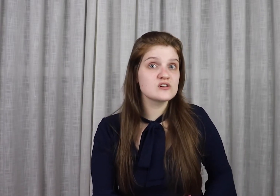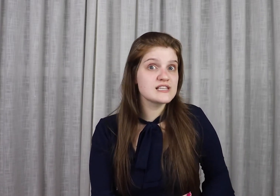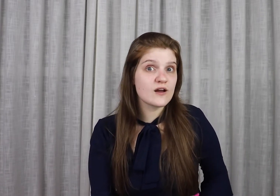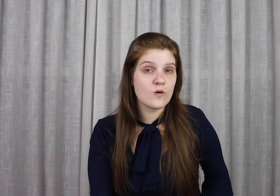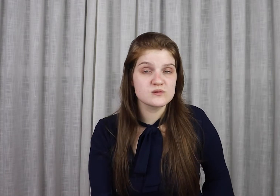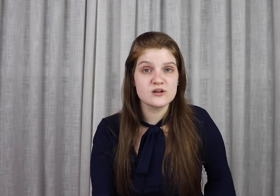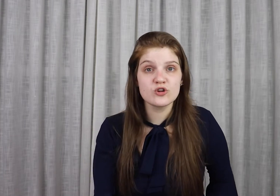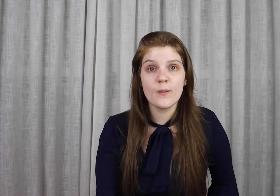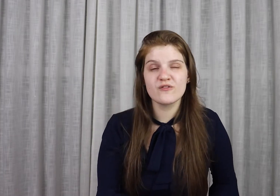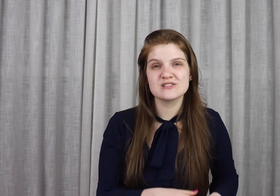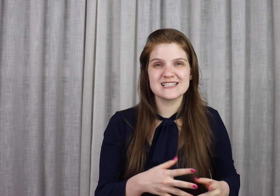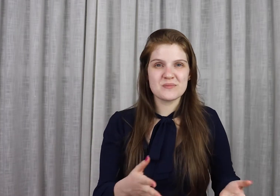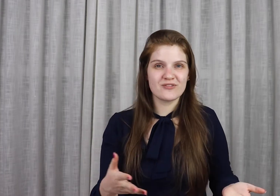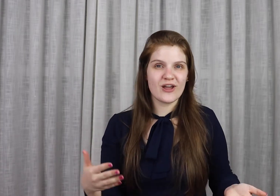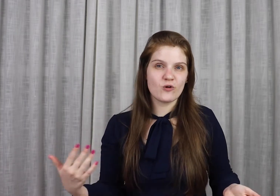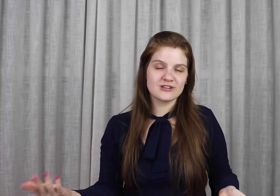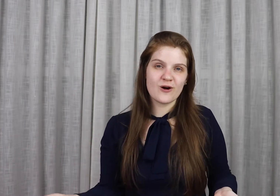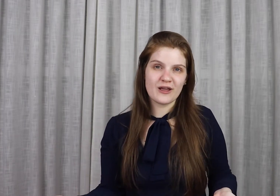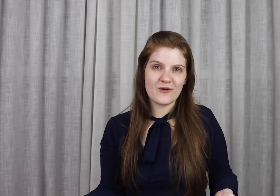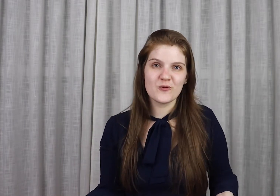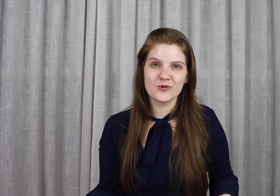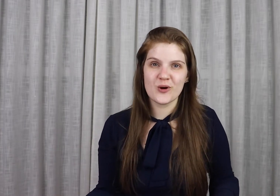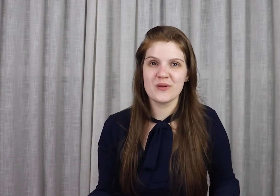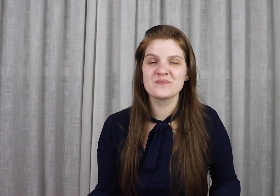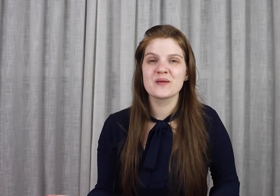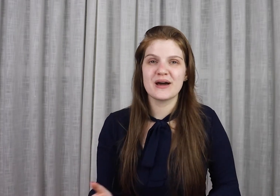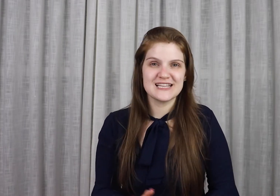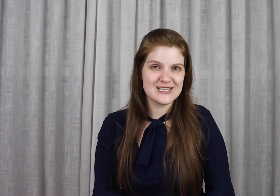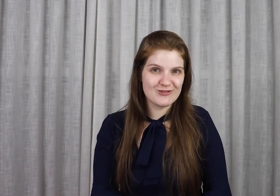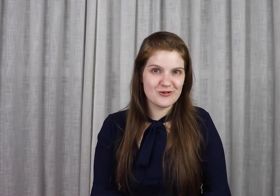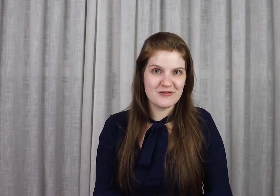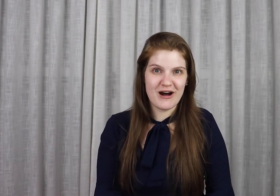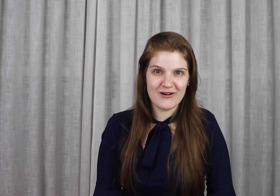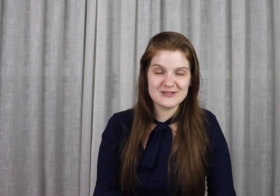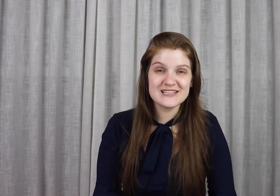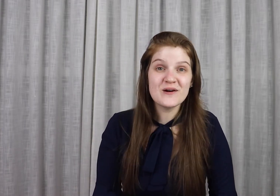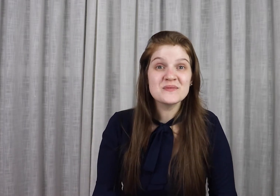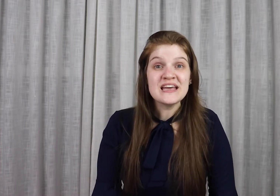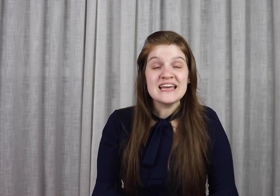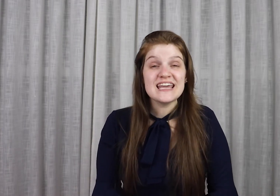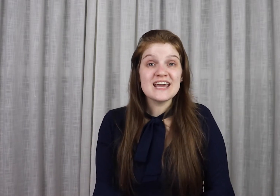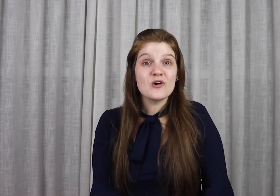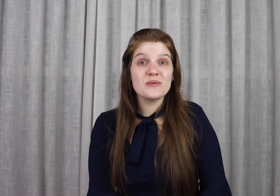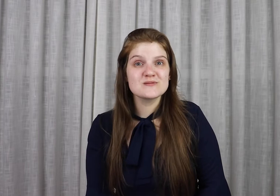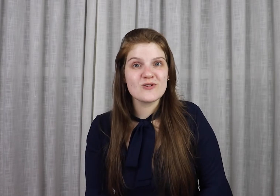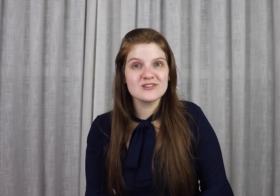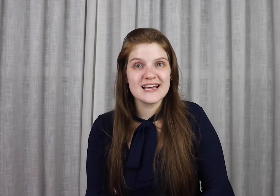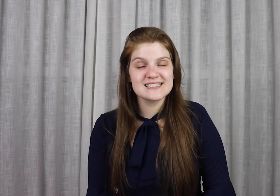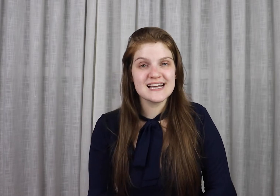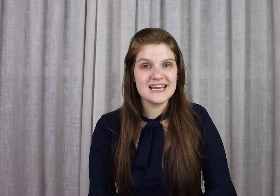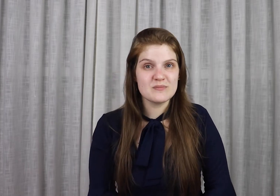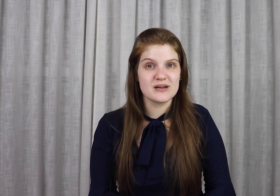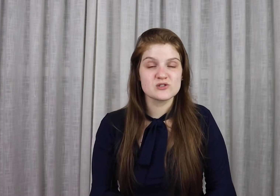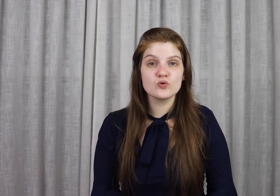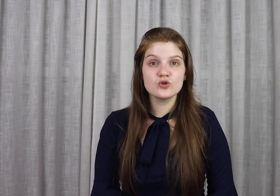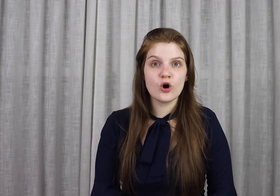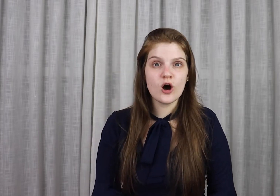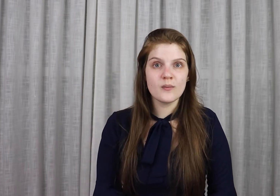você com o seu nome, você sempre vai encontrar alguém com um nome parecido ou igual ao seu. E o mesmo acontece na Libras. O nome